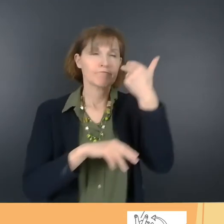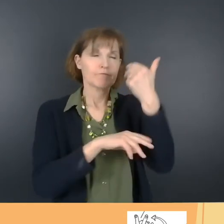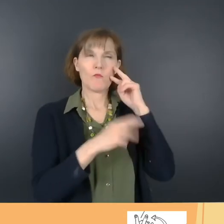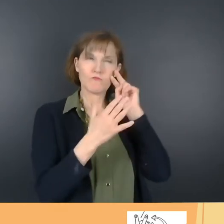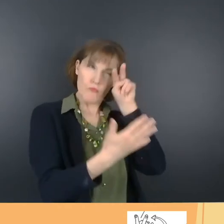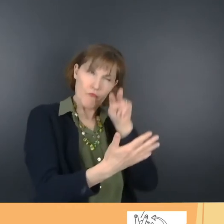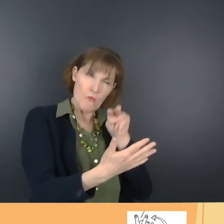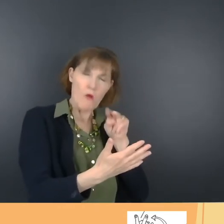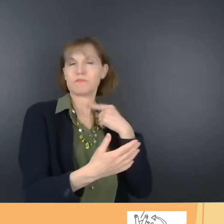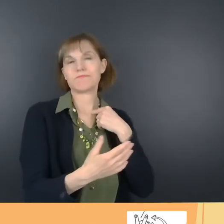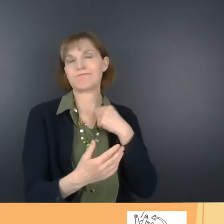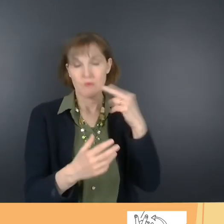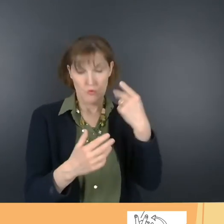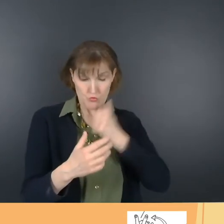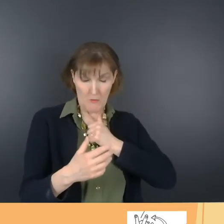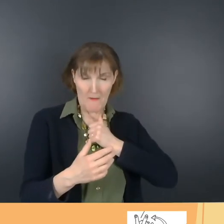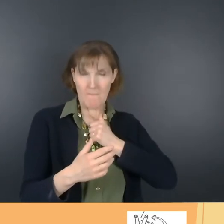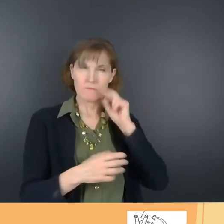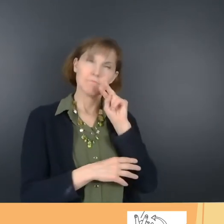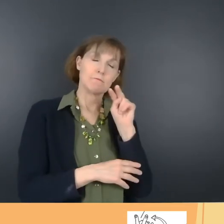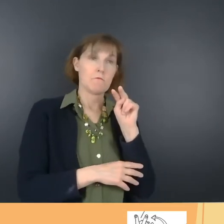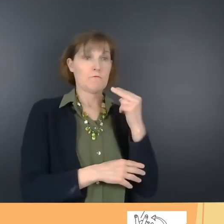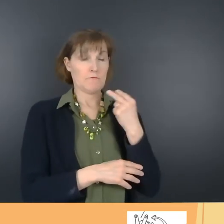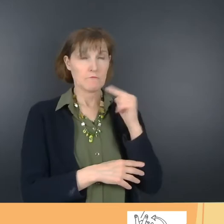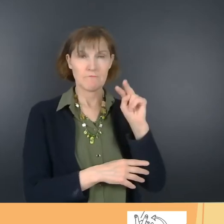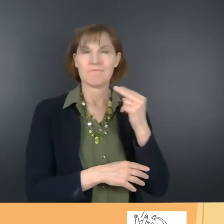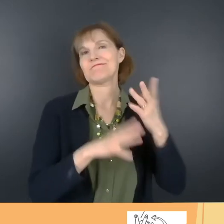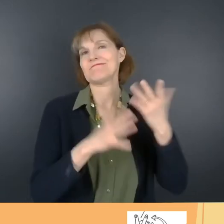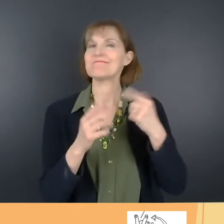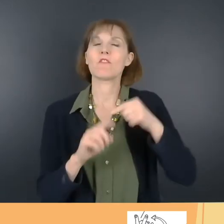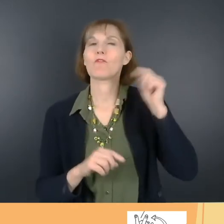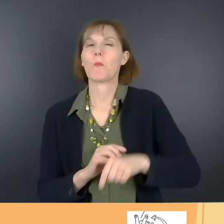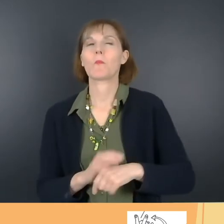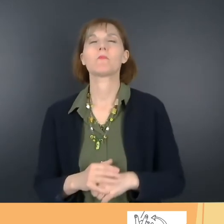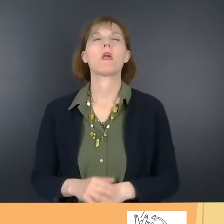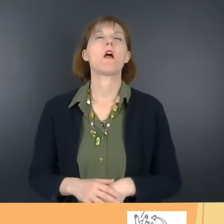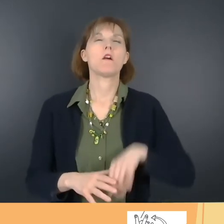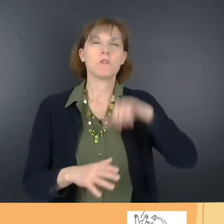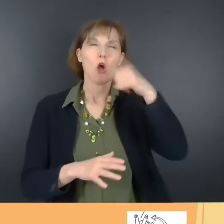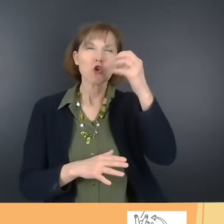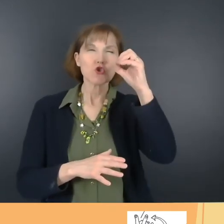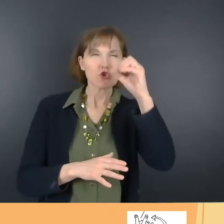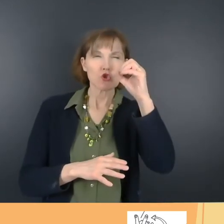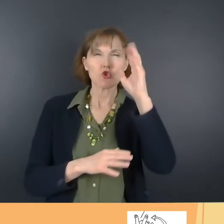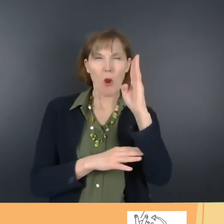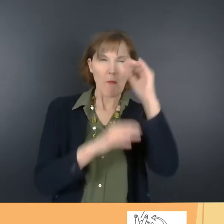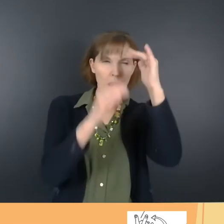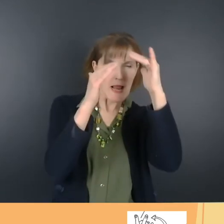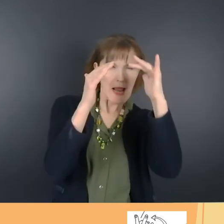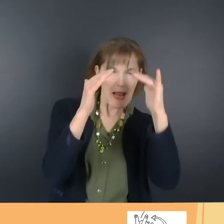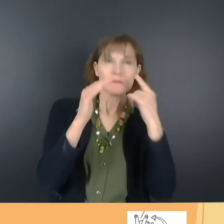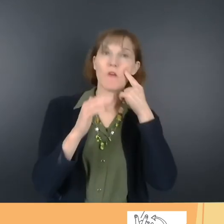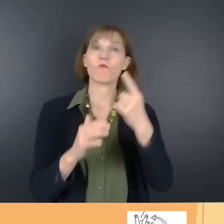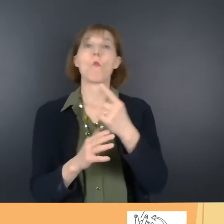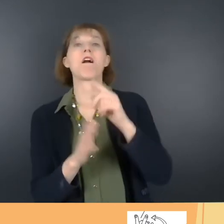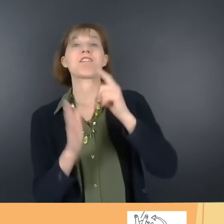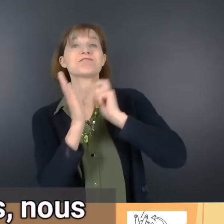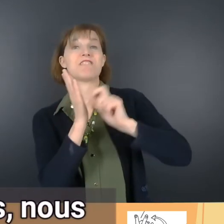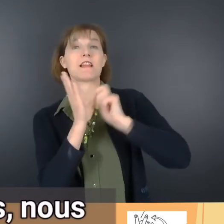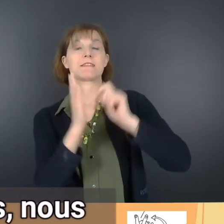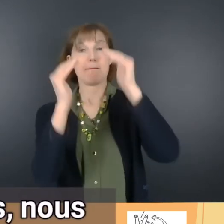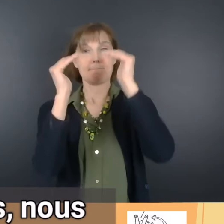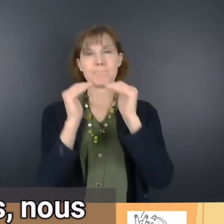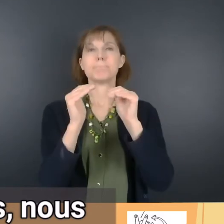Il faut se filmer pour se voir. C'est la règle, quoi. C'est obligé. Donc, là, voilà, Job 19, 25, Job 19,